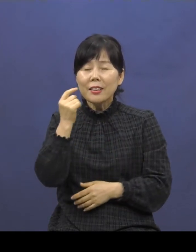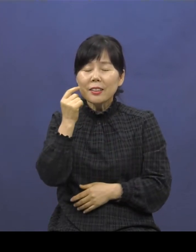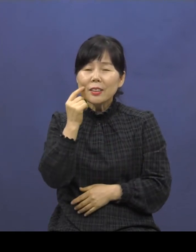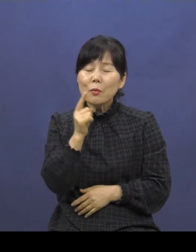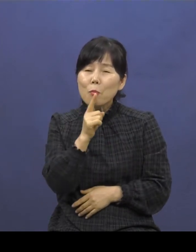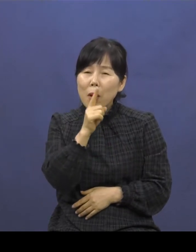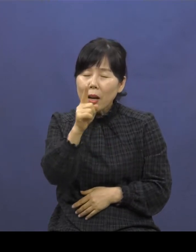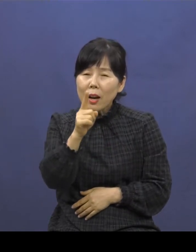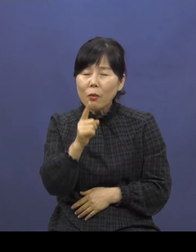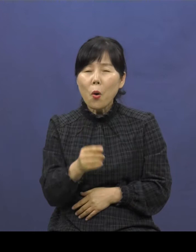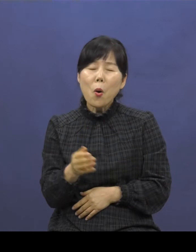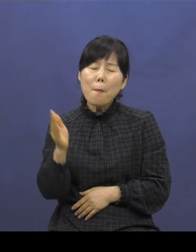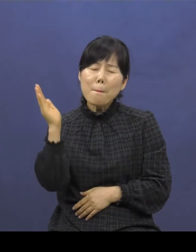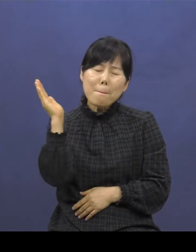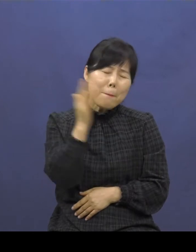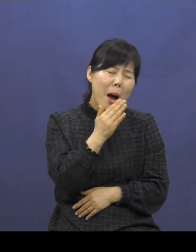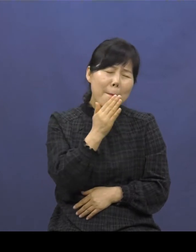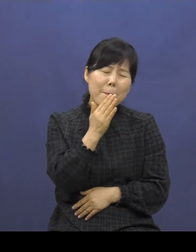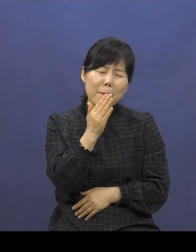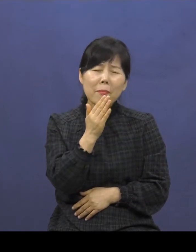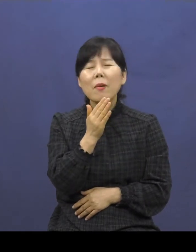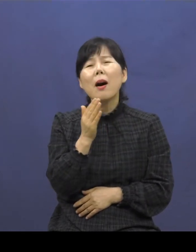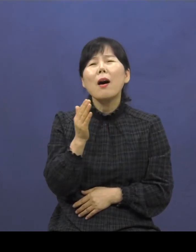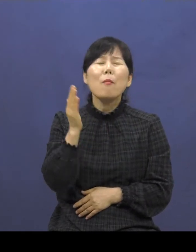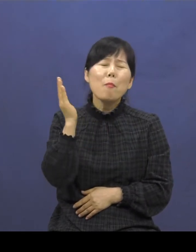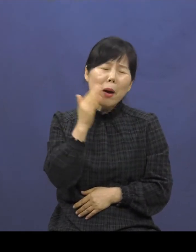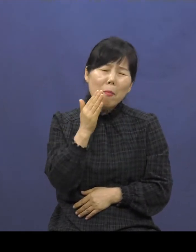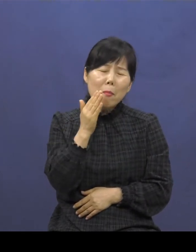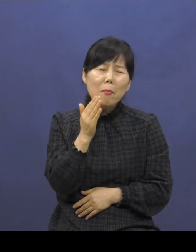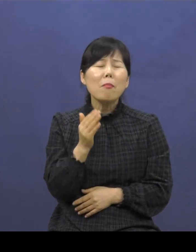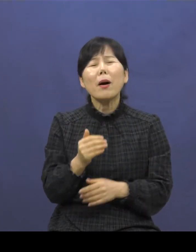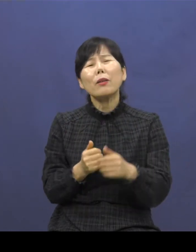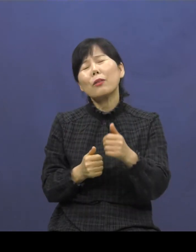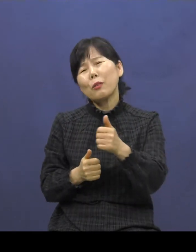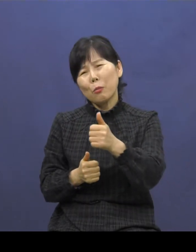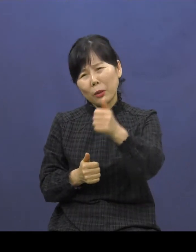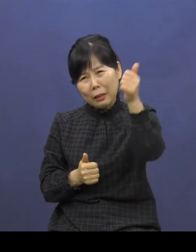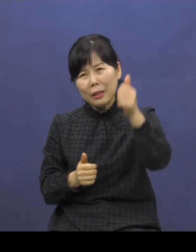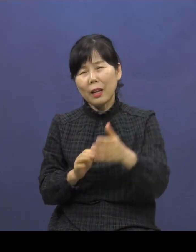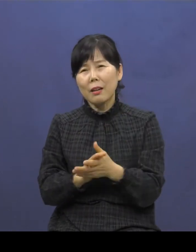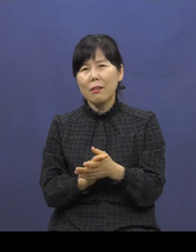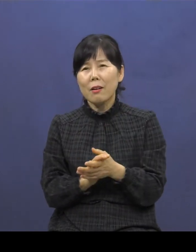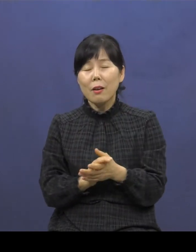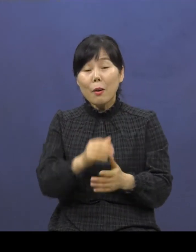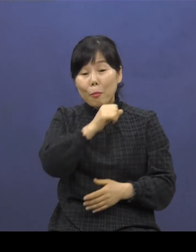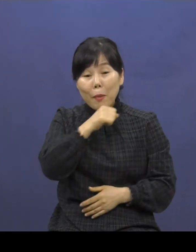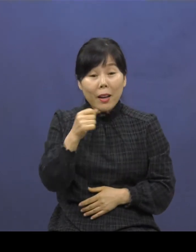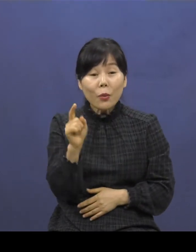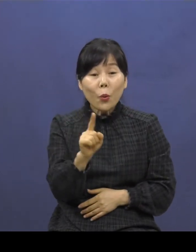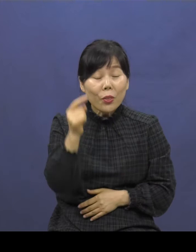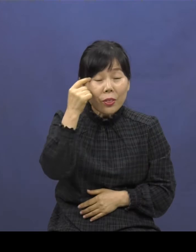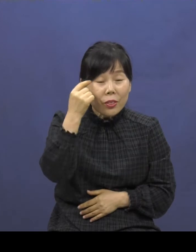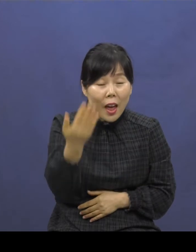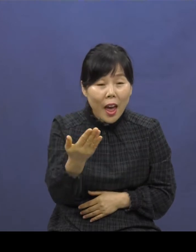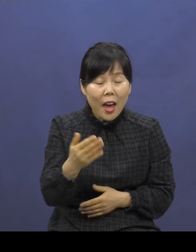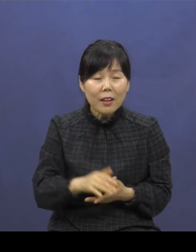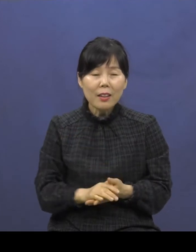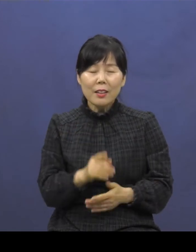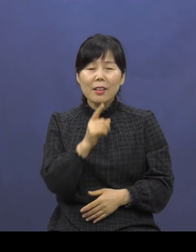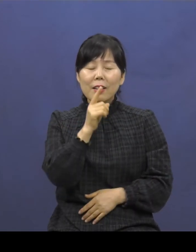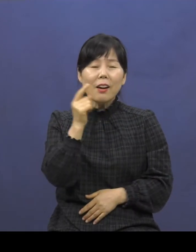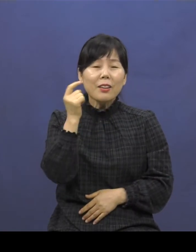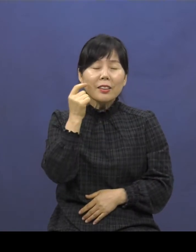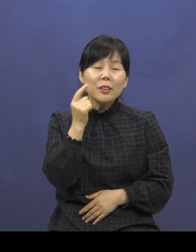뺨 맞는 것보다 낫다, 뭐 이런 정도. 그 맛이 어떤가 그러면서 거짓말하고 뺨 맞는